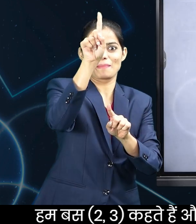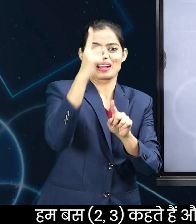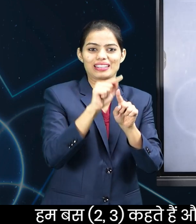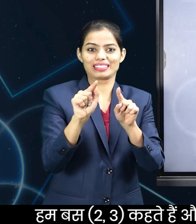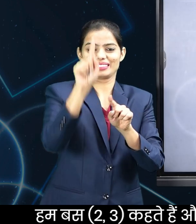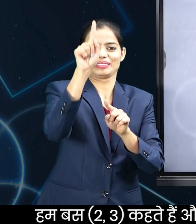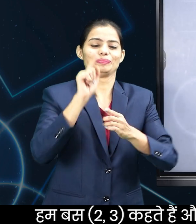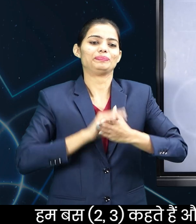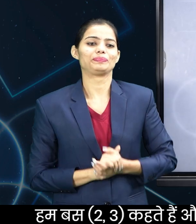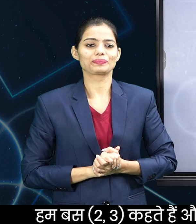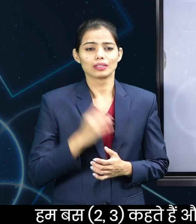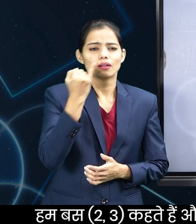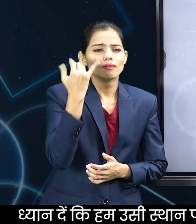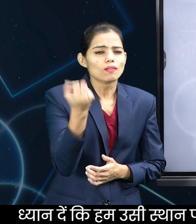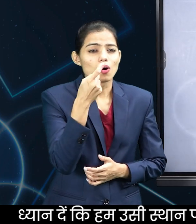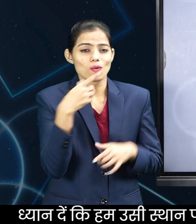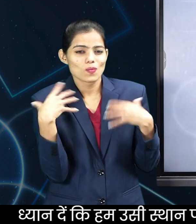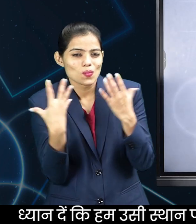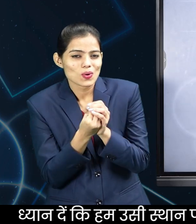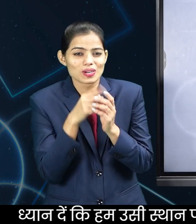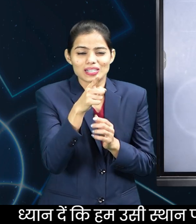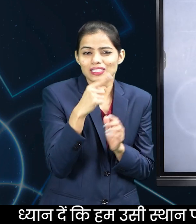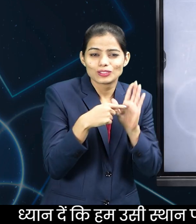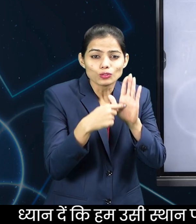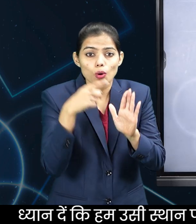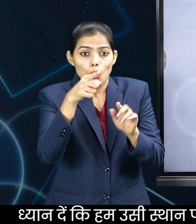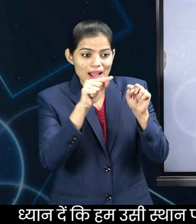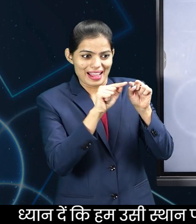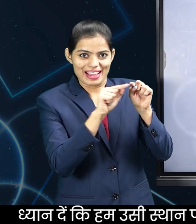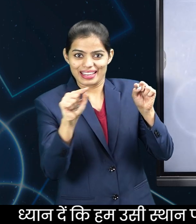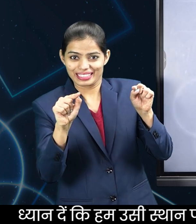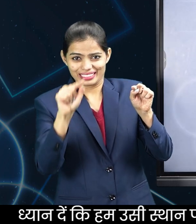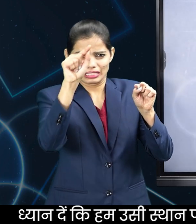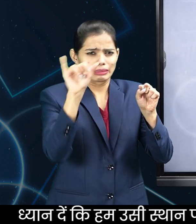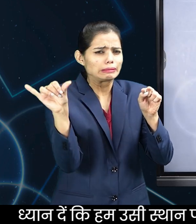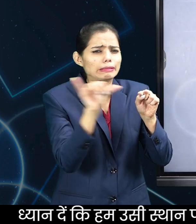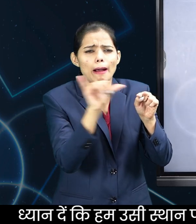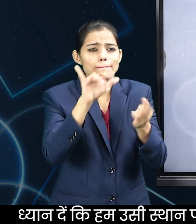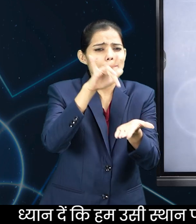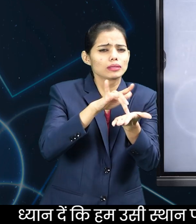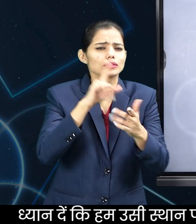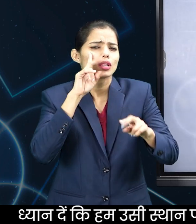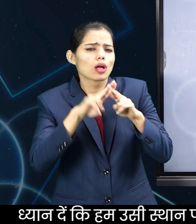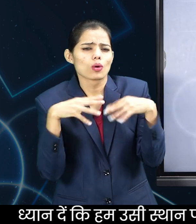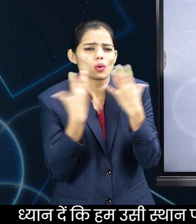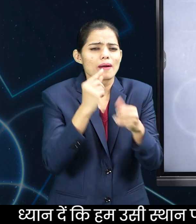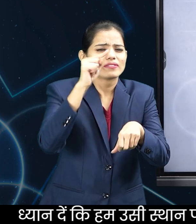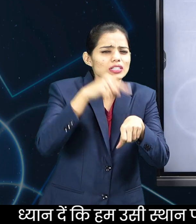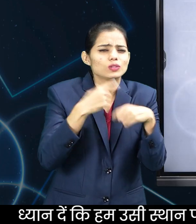रूप में समझते हैं। ध्यान दें कि क्रम उसी स्थान पर पहुंचेंगे यदि हम पहले